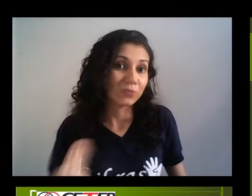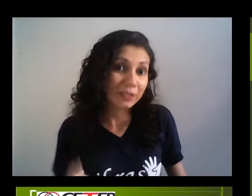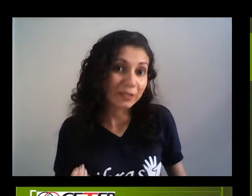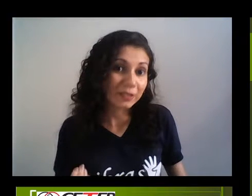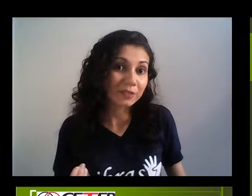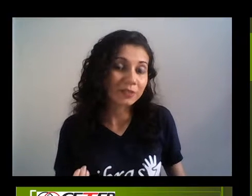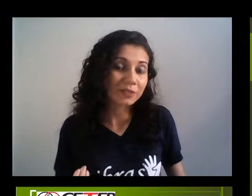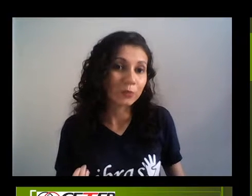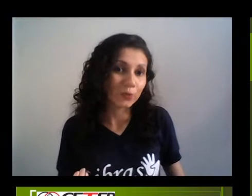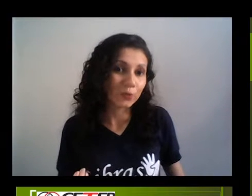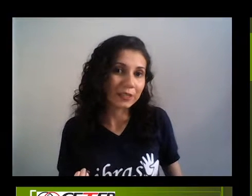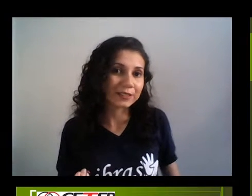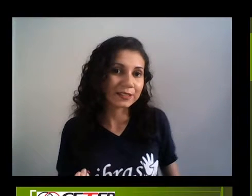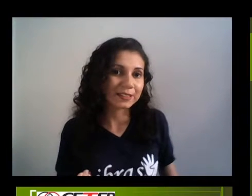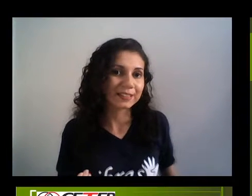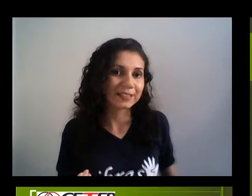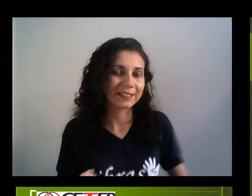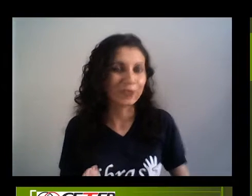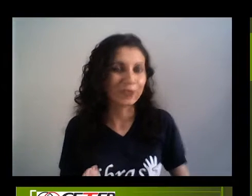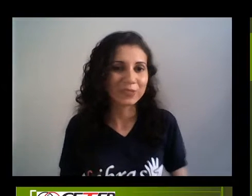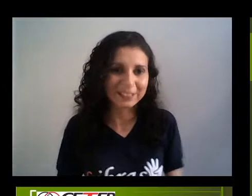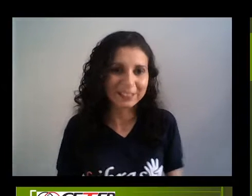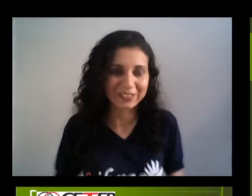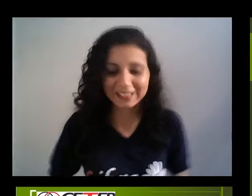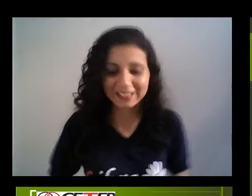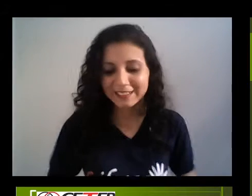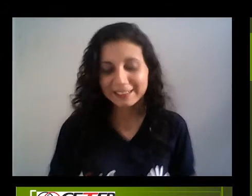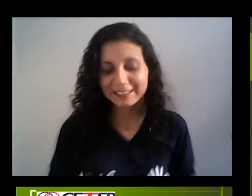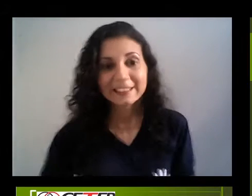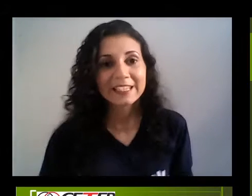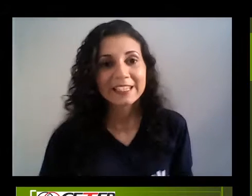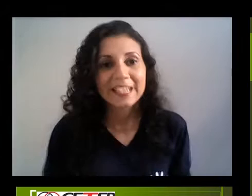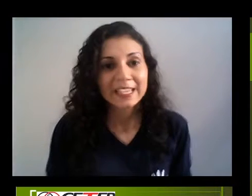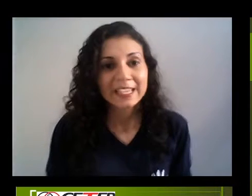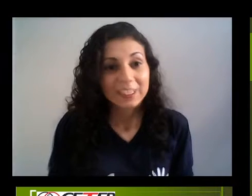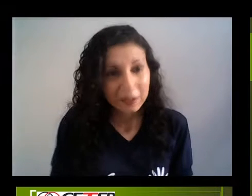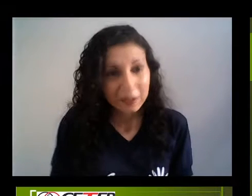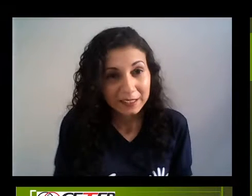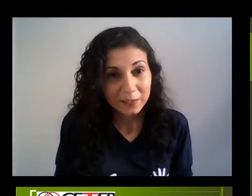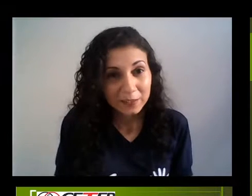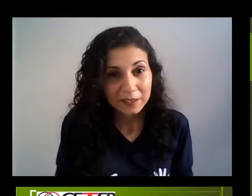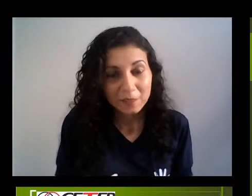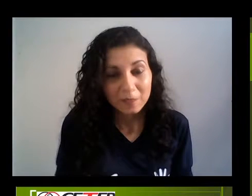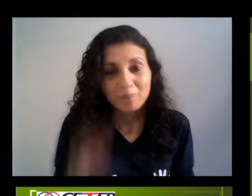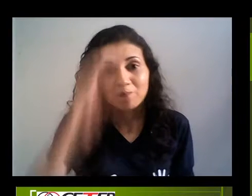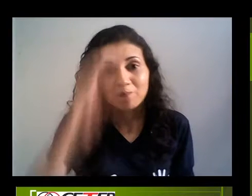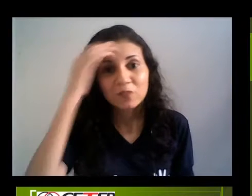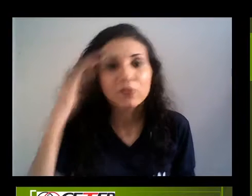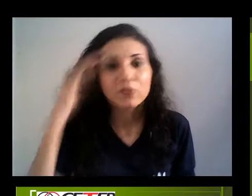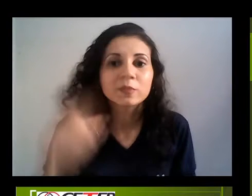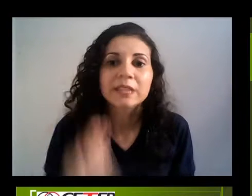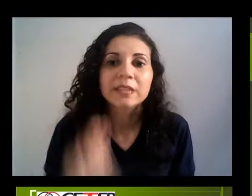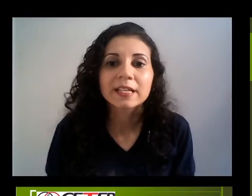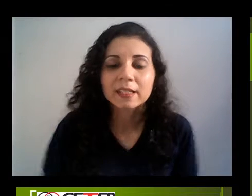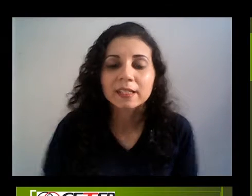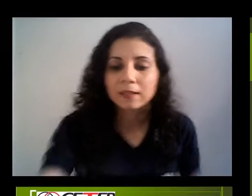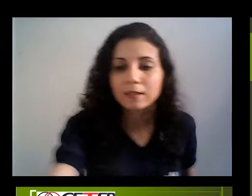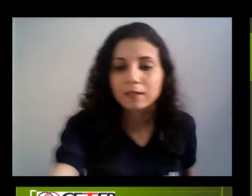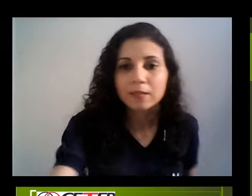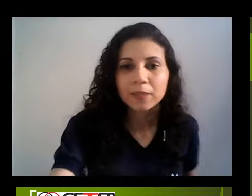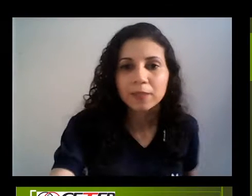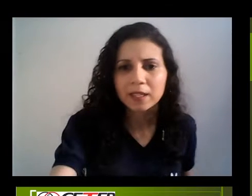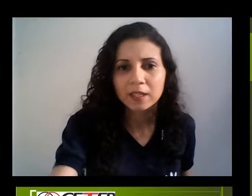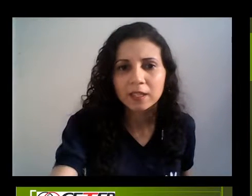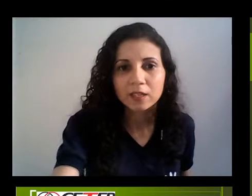isso daqui. Meu nome é esse, na comunidade surda, né? Espero que tenha dado para entender. Então vamos lá aqui.